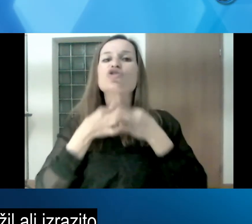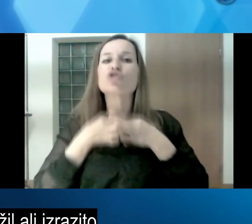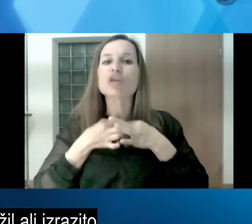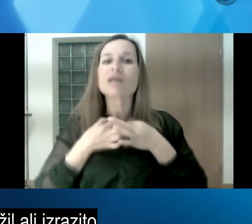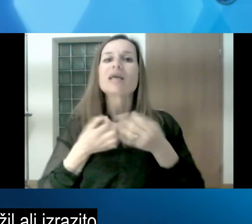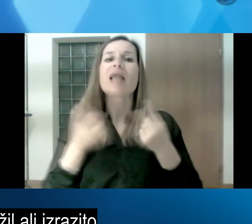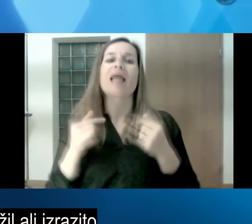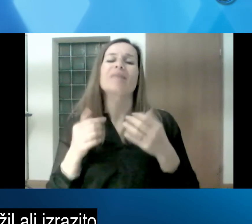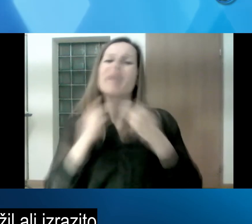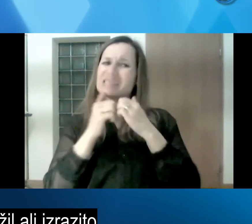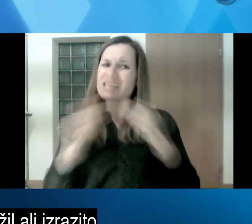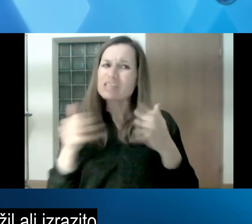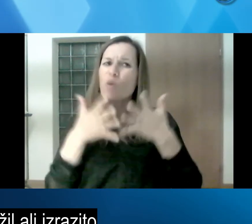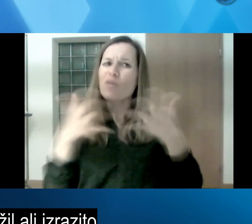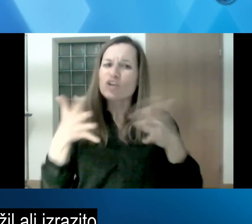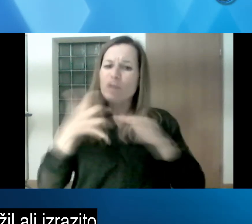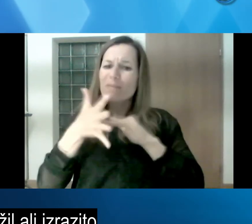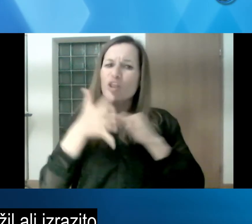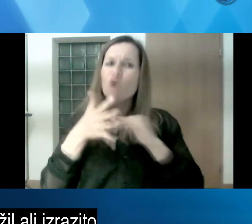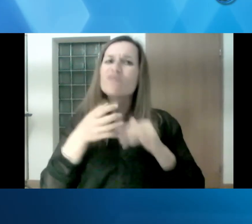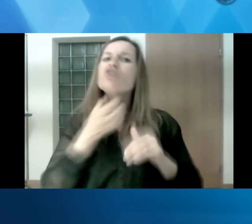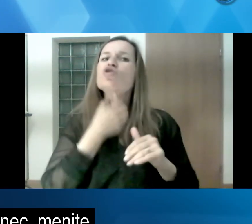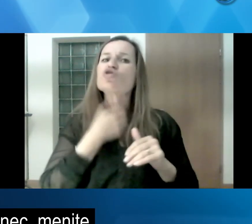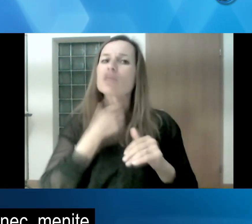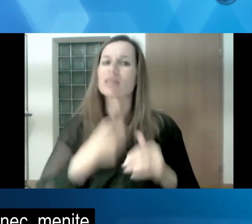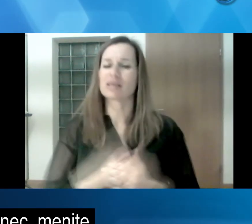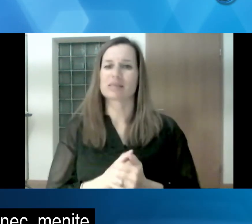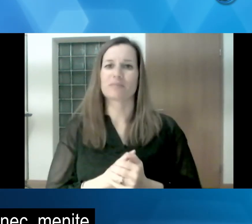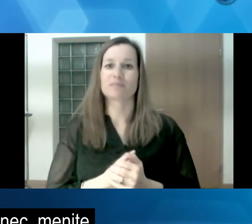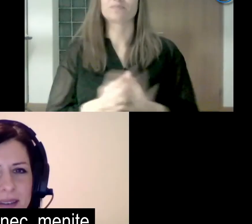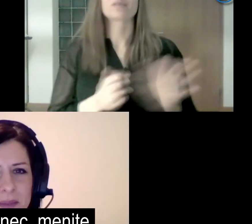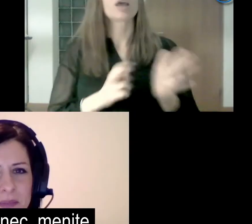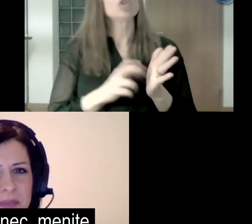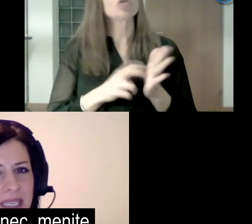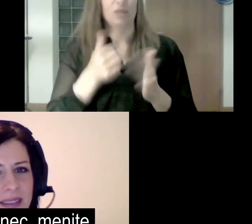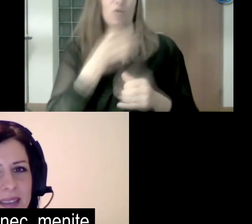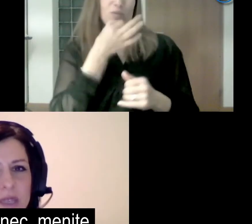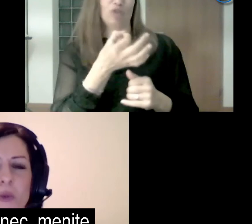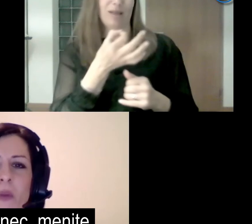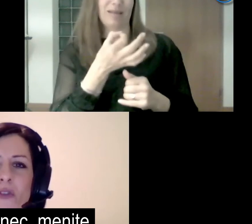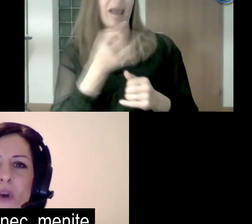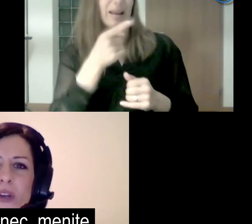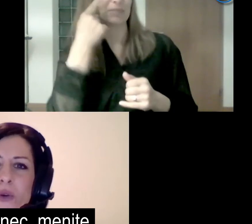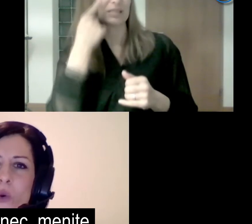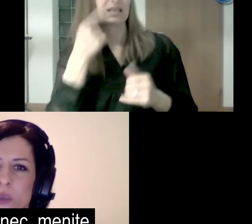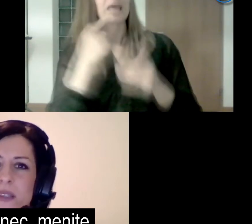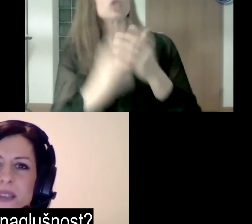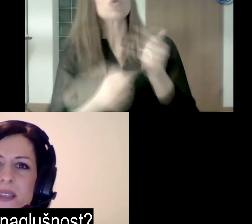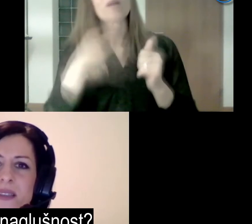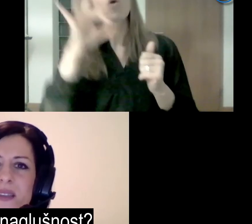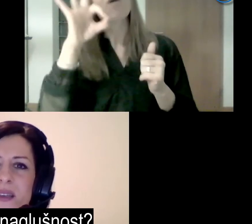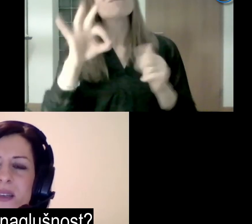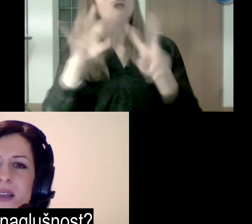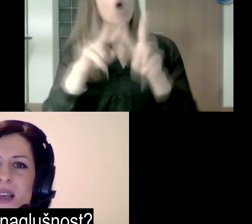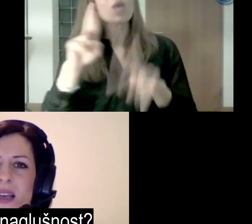povečan pretok v ščitnici. Samo še za konec, menite, da je izguba po Fowlerju